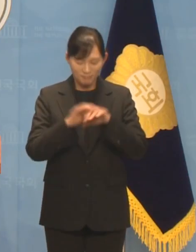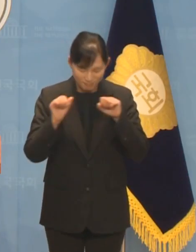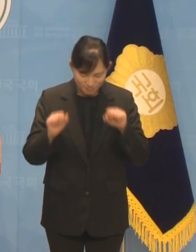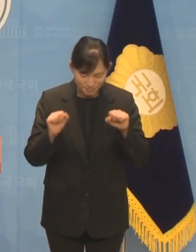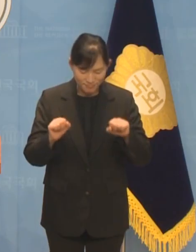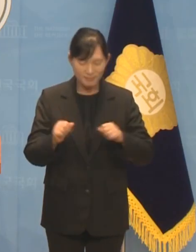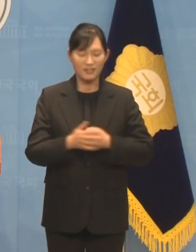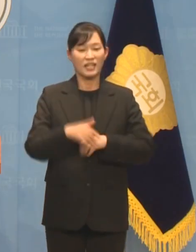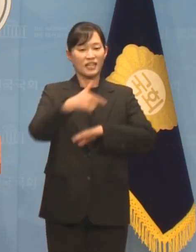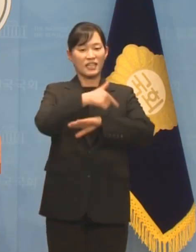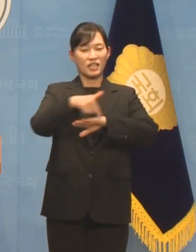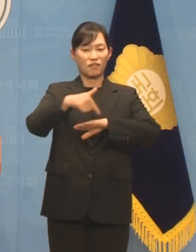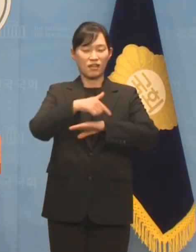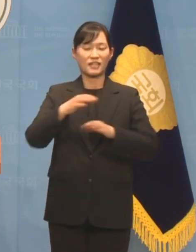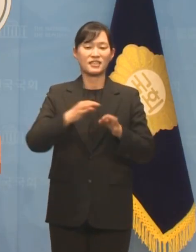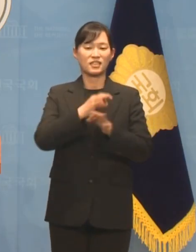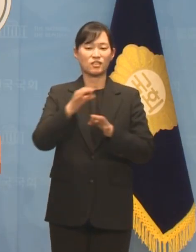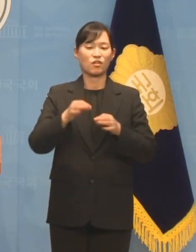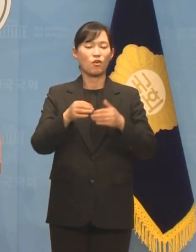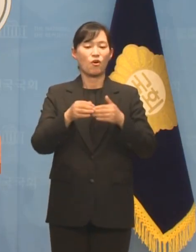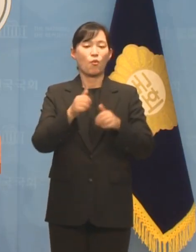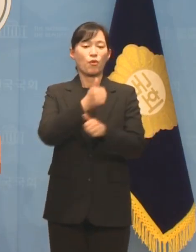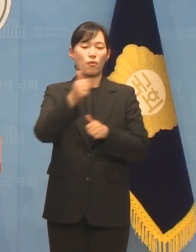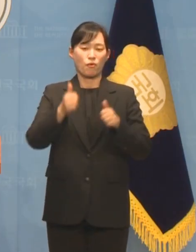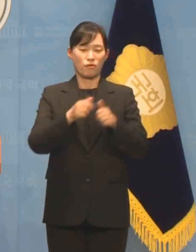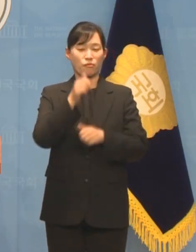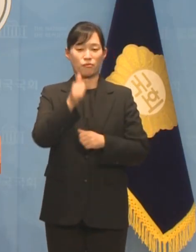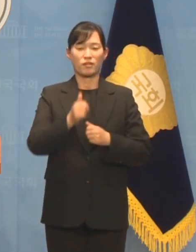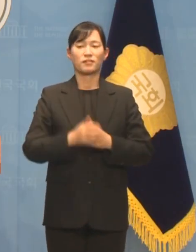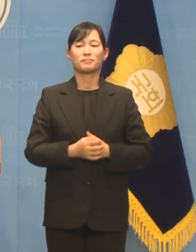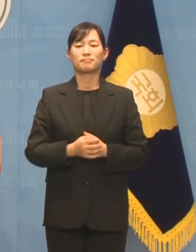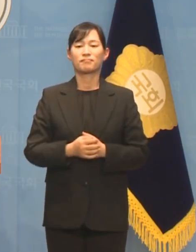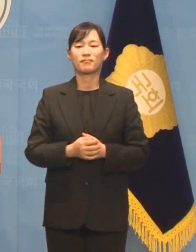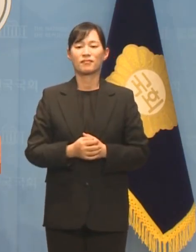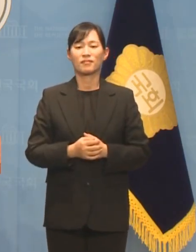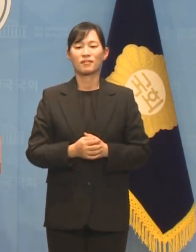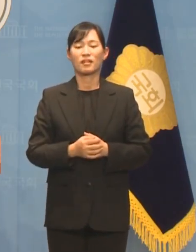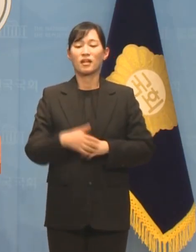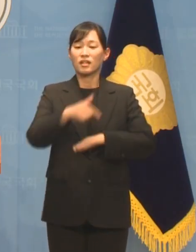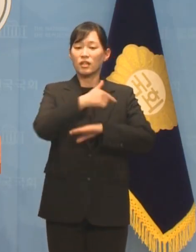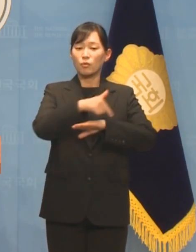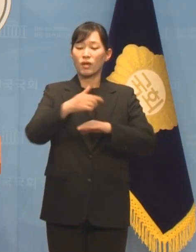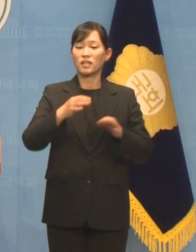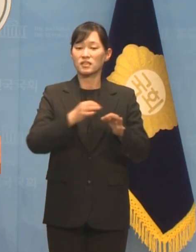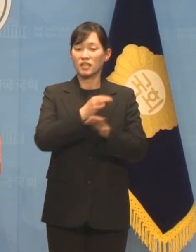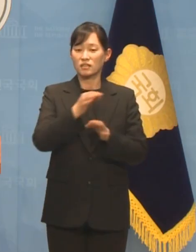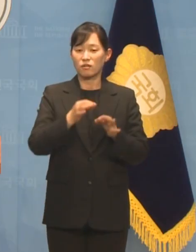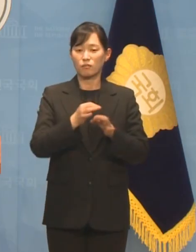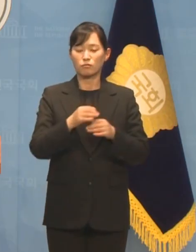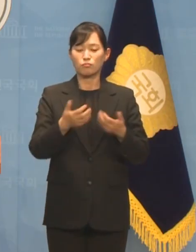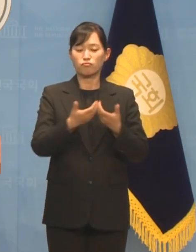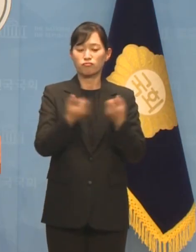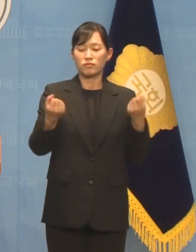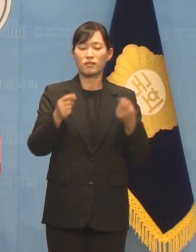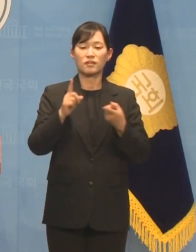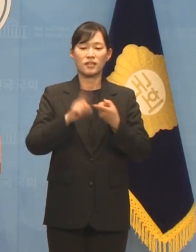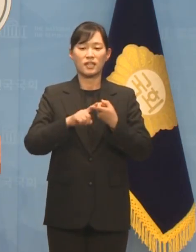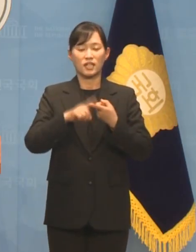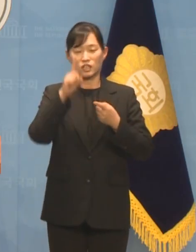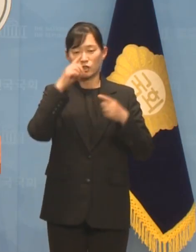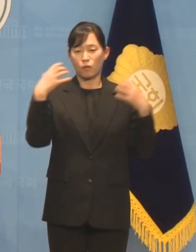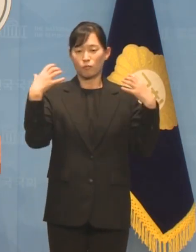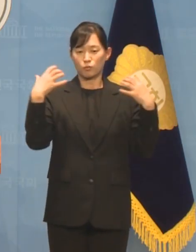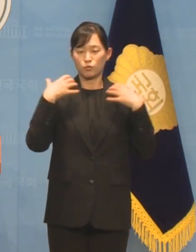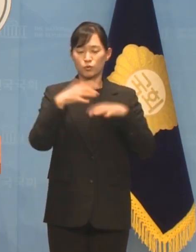안녕하십니까. 기획재정위원회 오기영 의원입니다. 오늘은 기획재정부 분할에 관한 정부 조직법 발의에